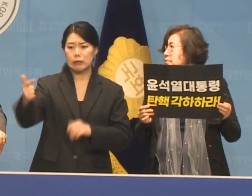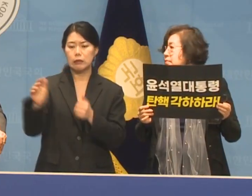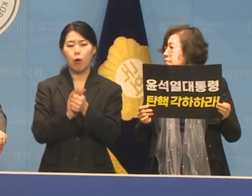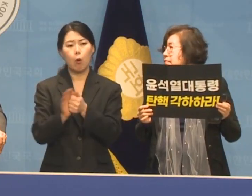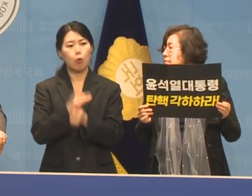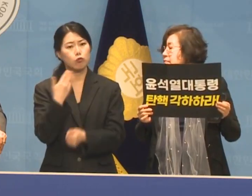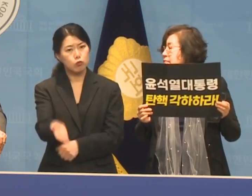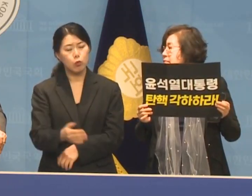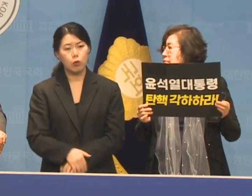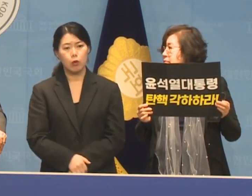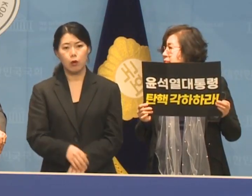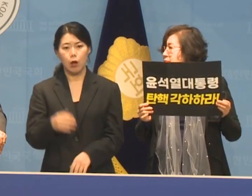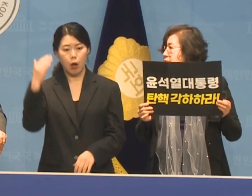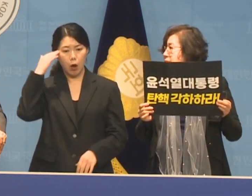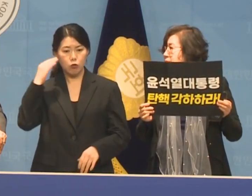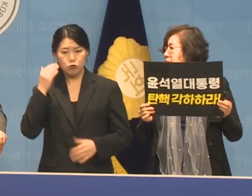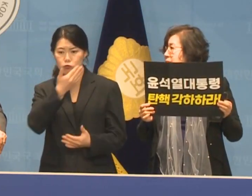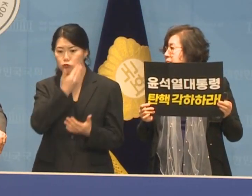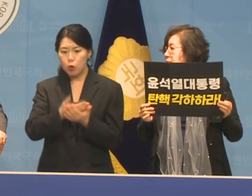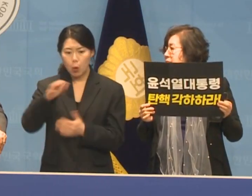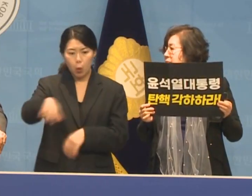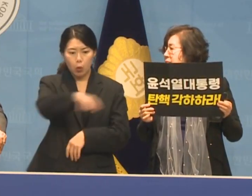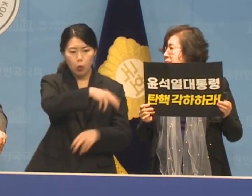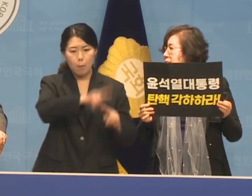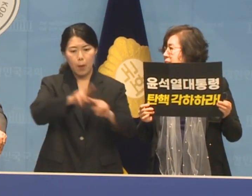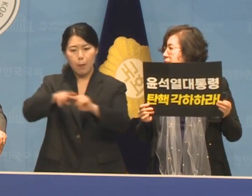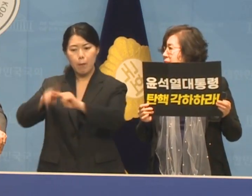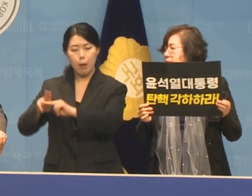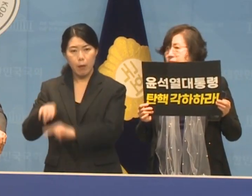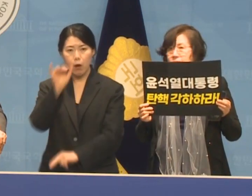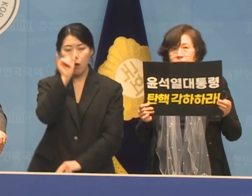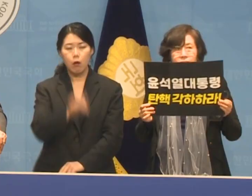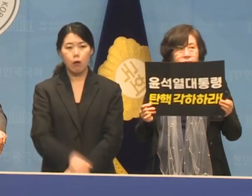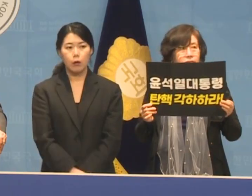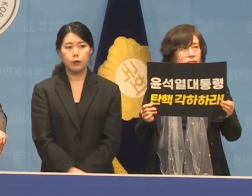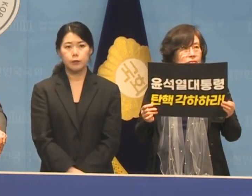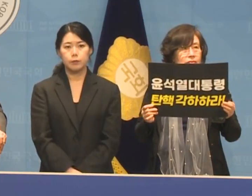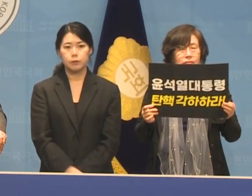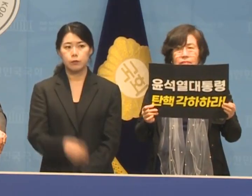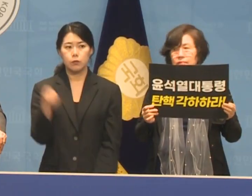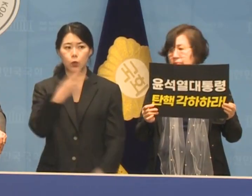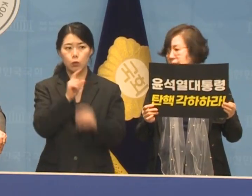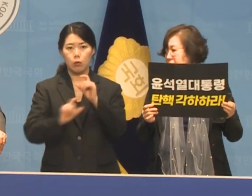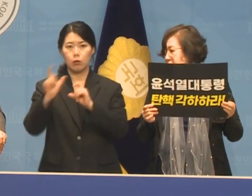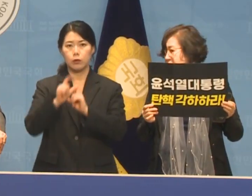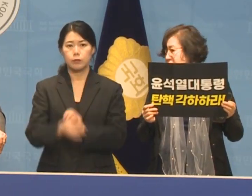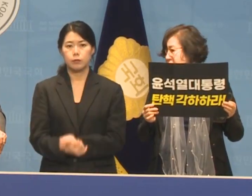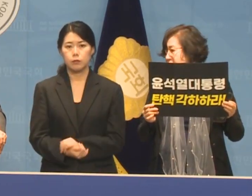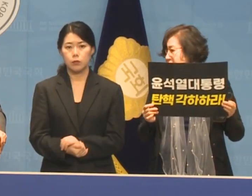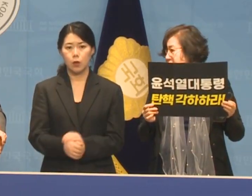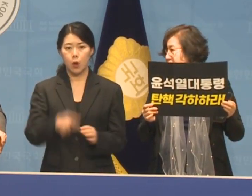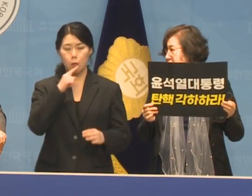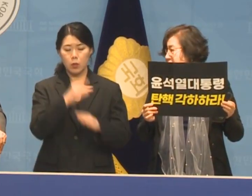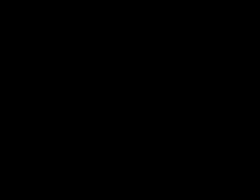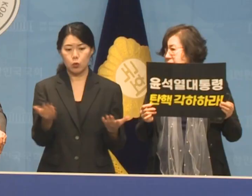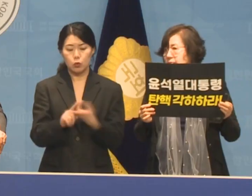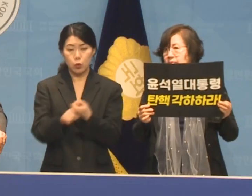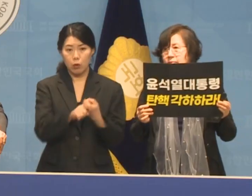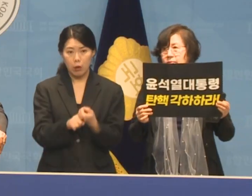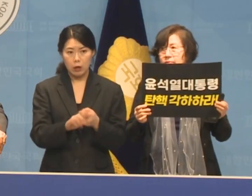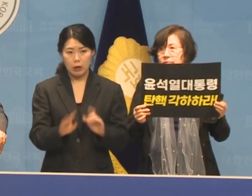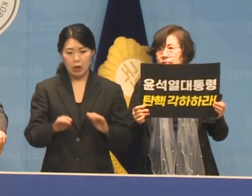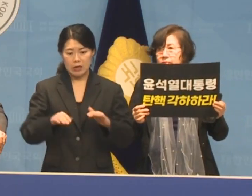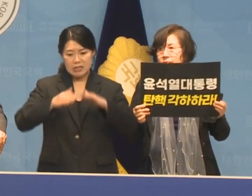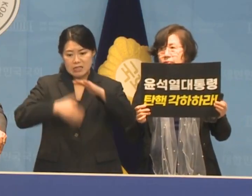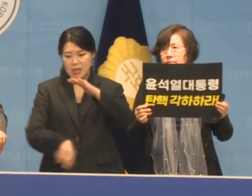주면서 한국의 여충지들을 모두 깔고 앉게 만들어 주었습니다. 그뿐이 아닙니다. 민노총 수백만이